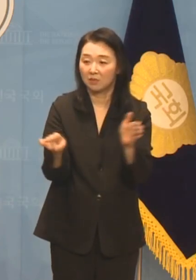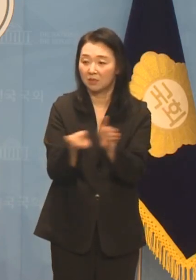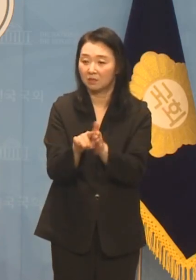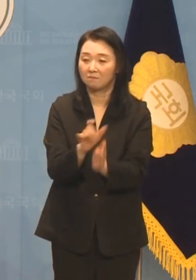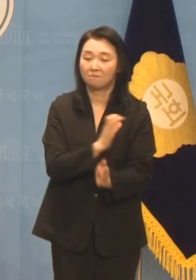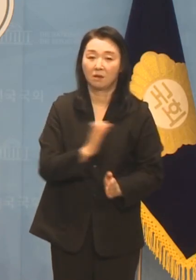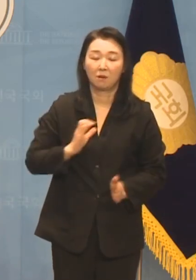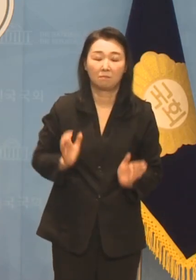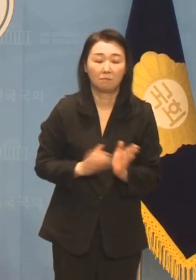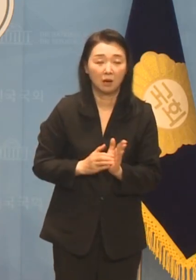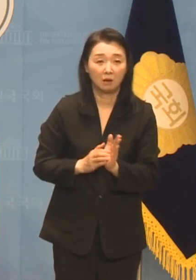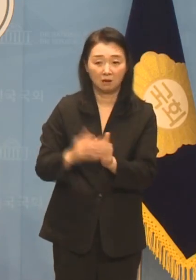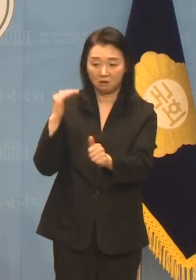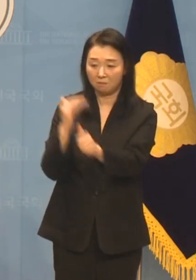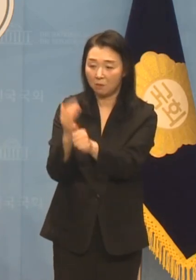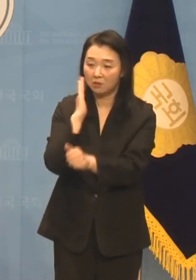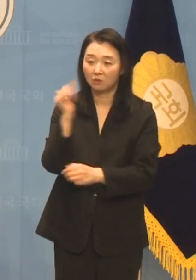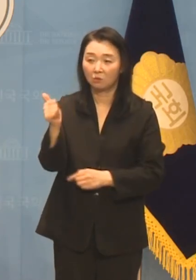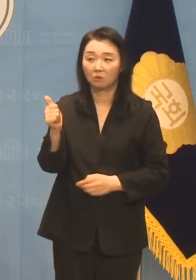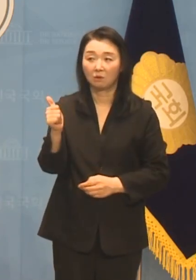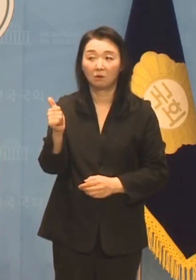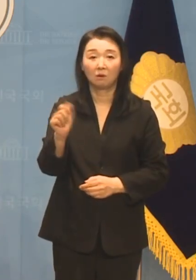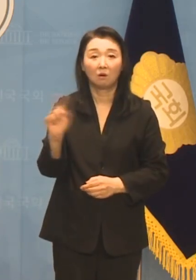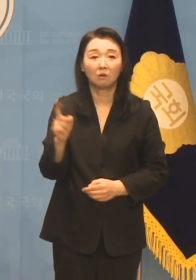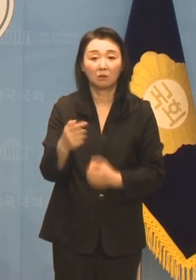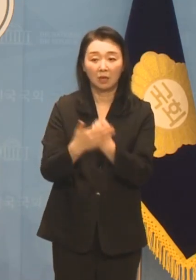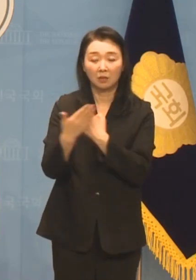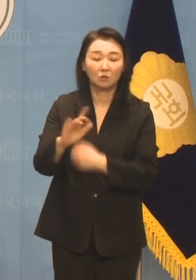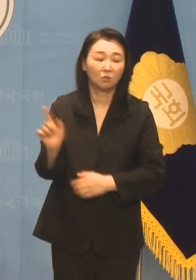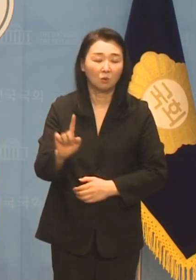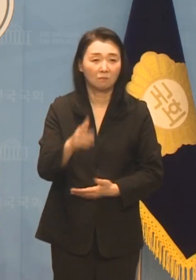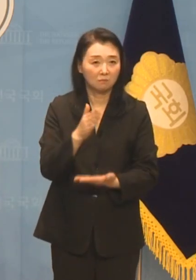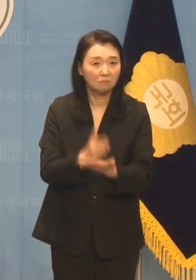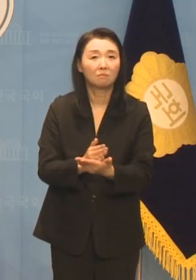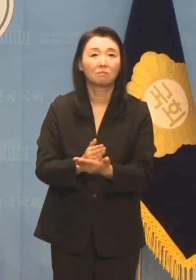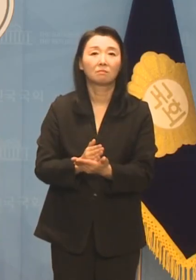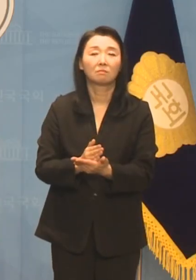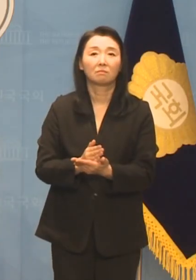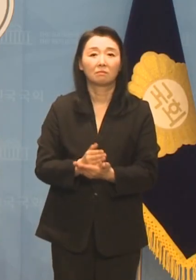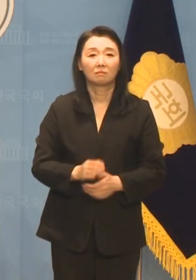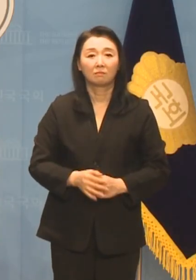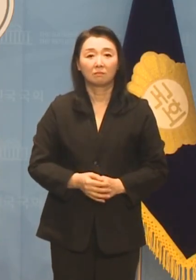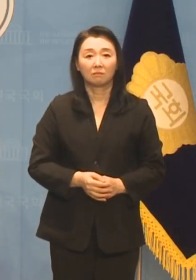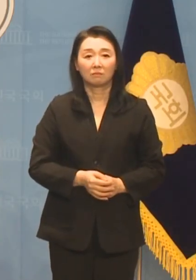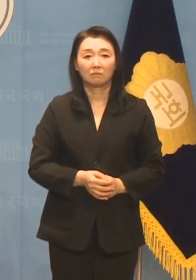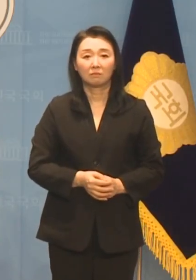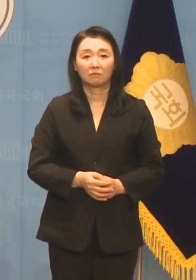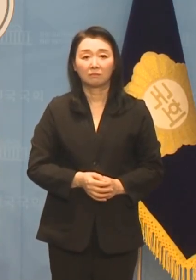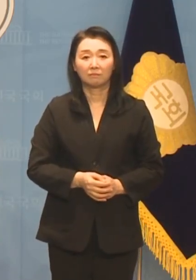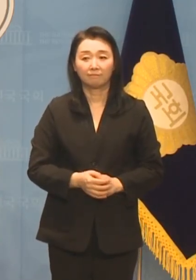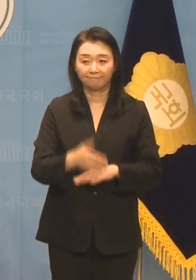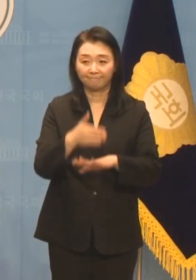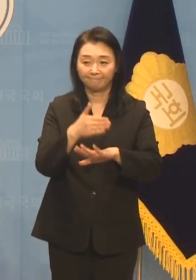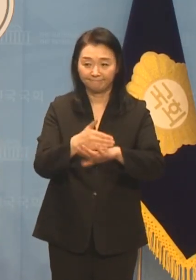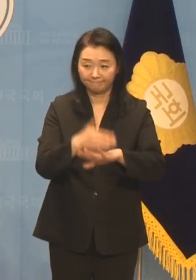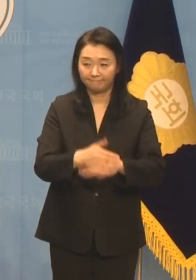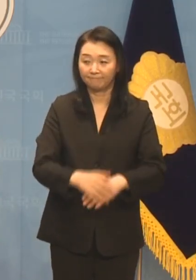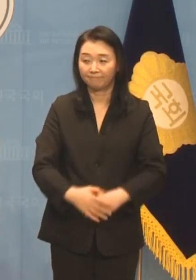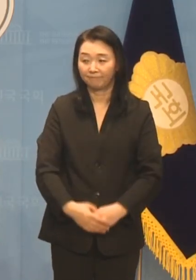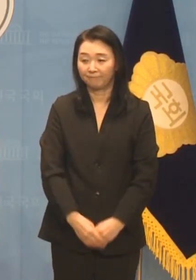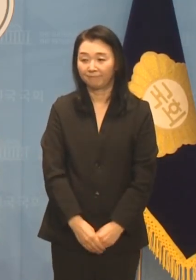배반한 파면된 대통령에게 어떠한 부당한 혜택도 돌아가지 않도록 하겠습니다. 예, 감사합니다.